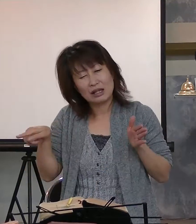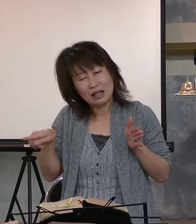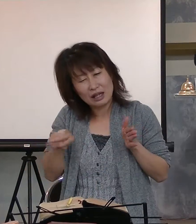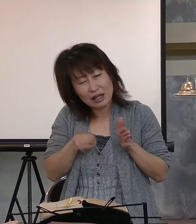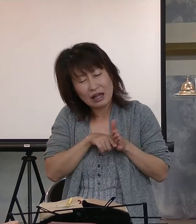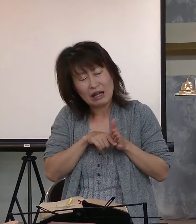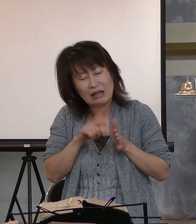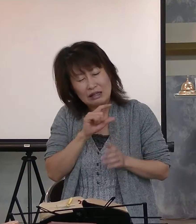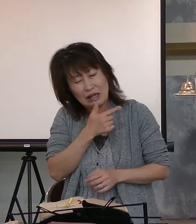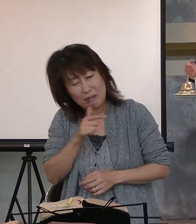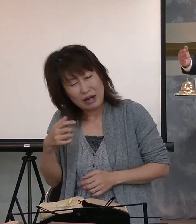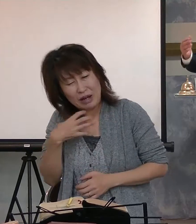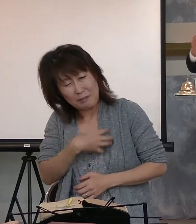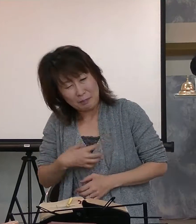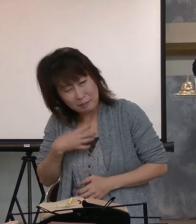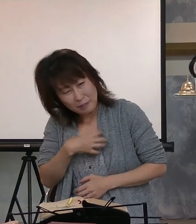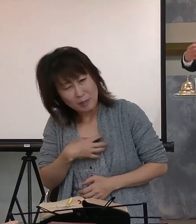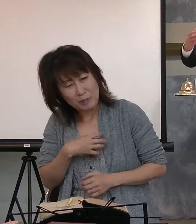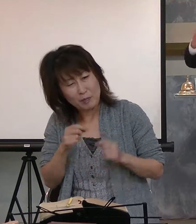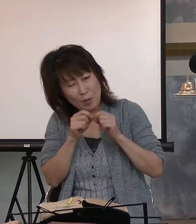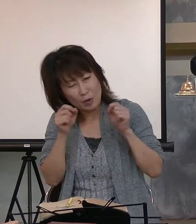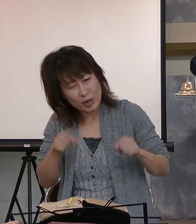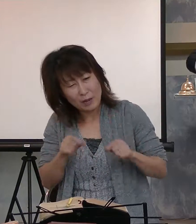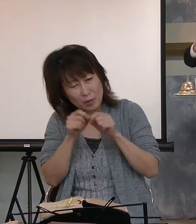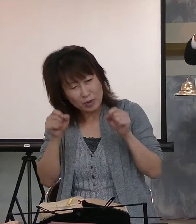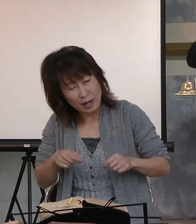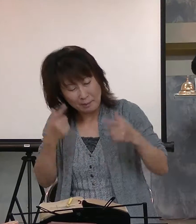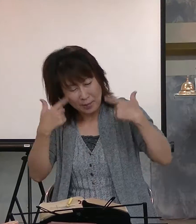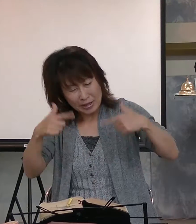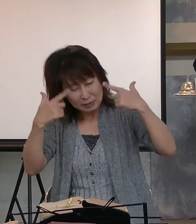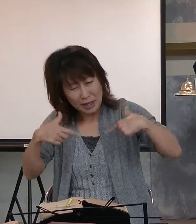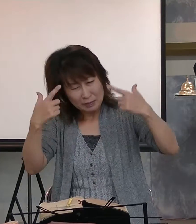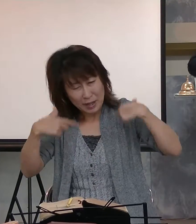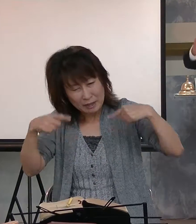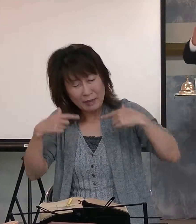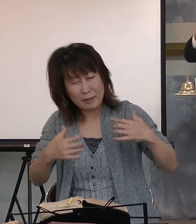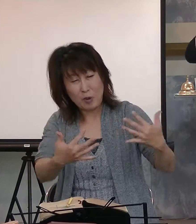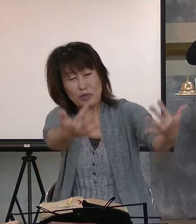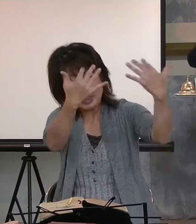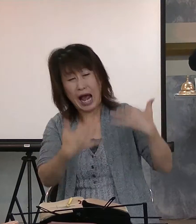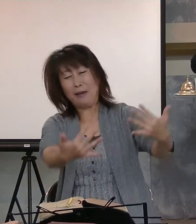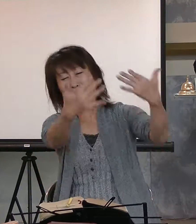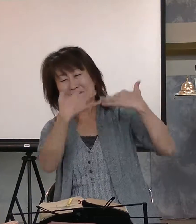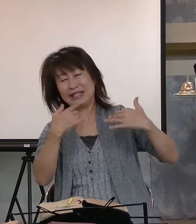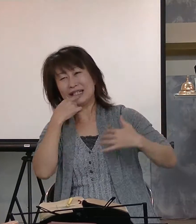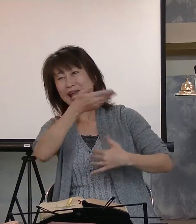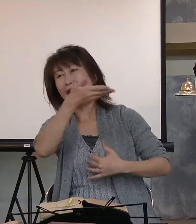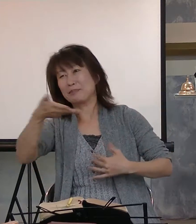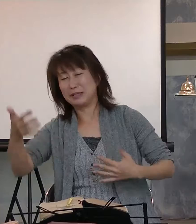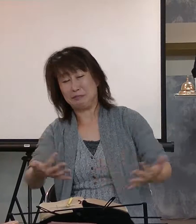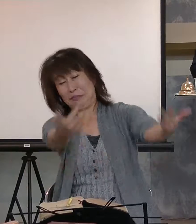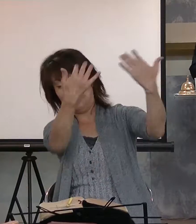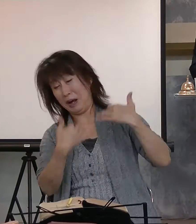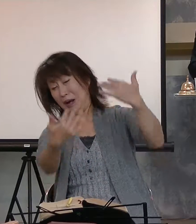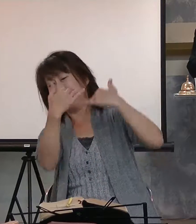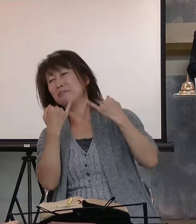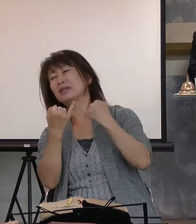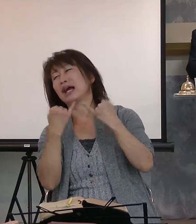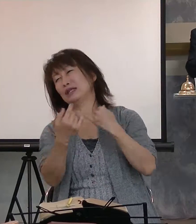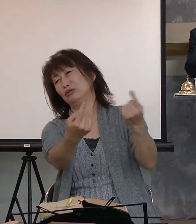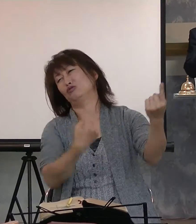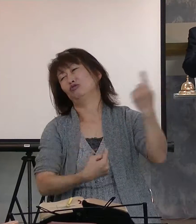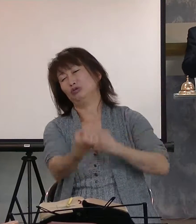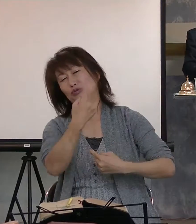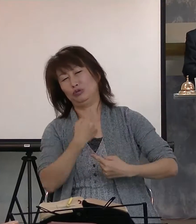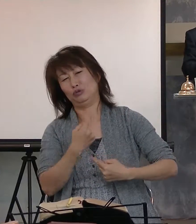な困難が毎日毎日波のように寄せ寄せるんです。でも我